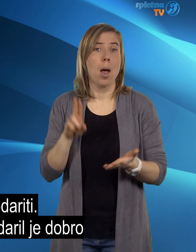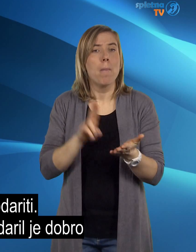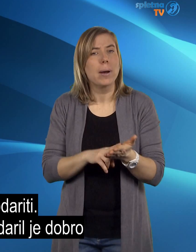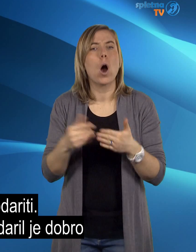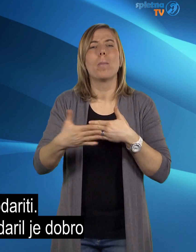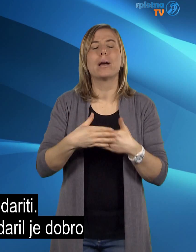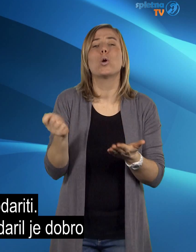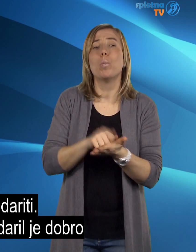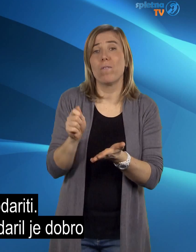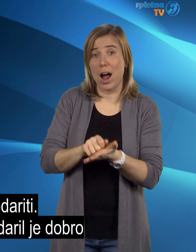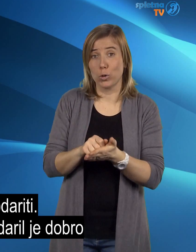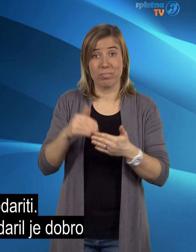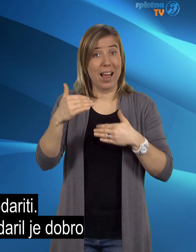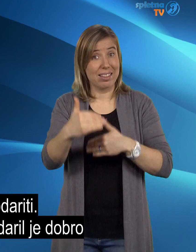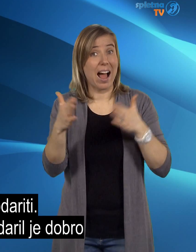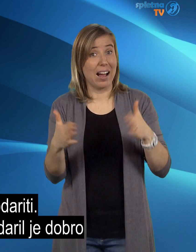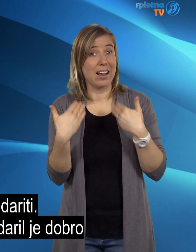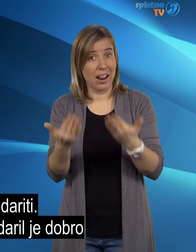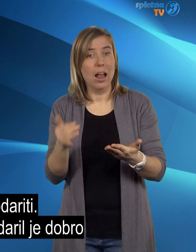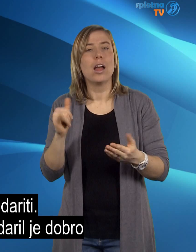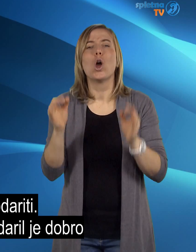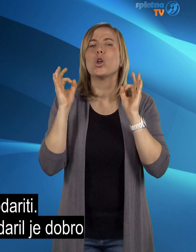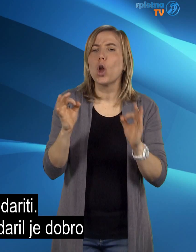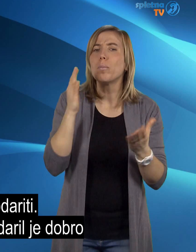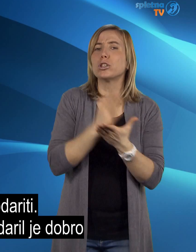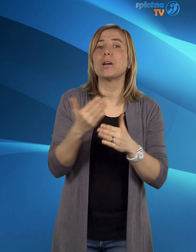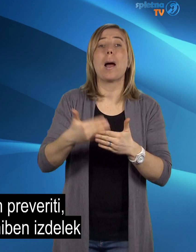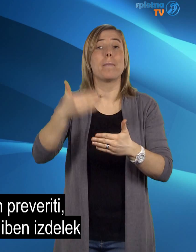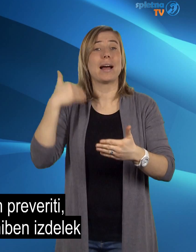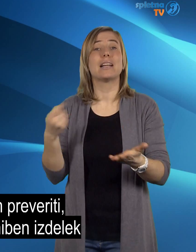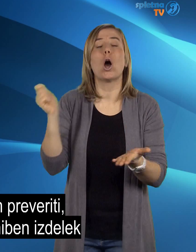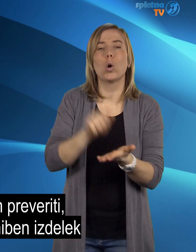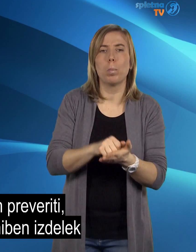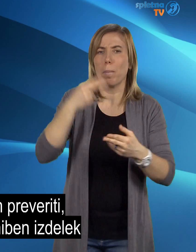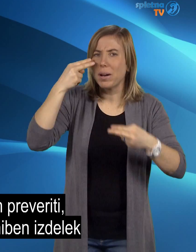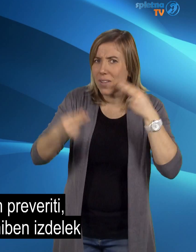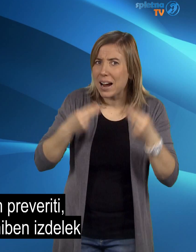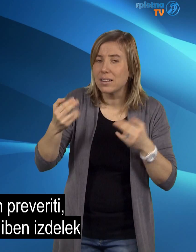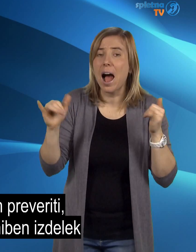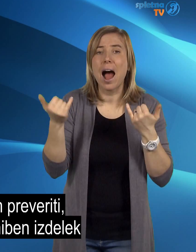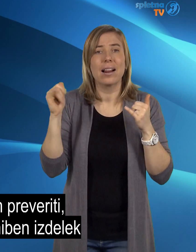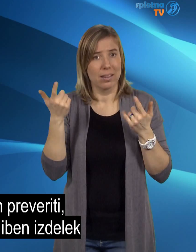Prav pri kupovanju daril je dobro že pred nakupom preveriti, ali je mogoče brezhiben izdelek vrniti in v kakšnem